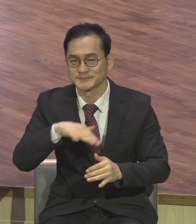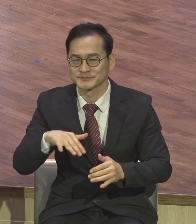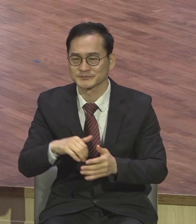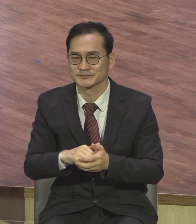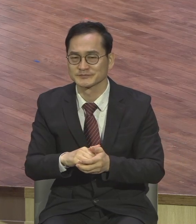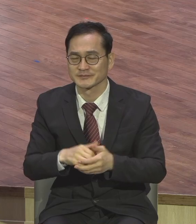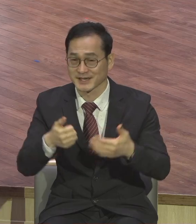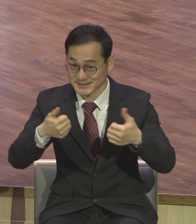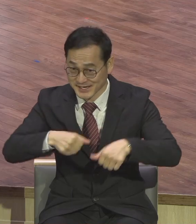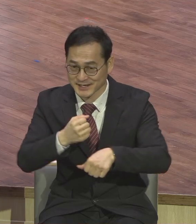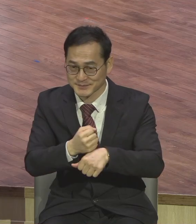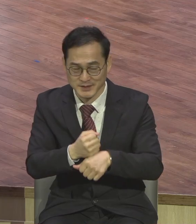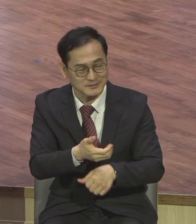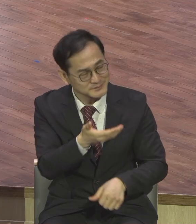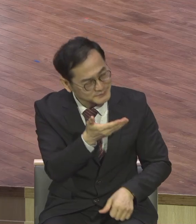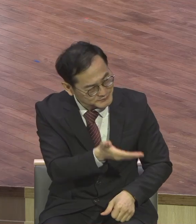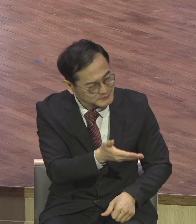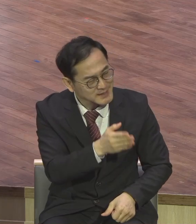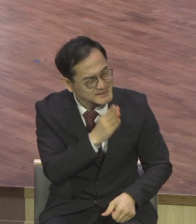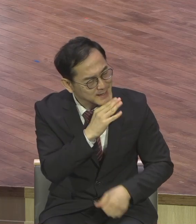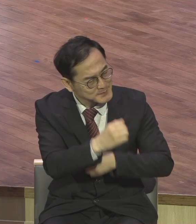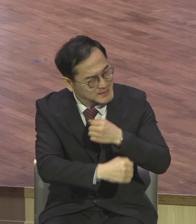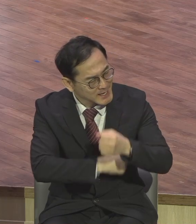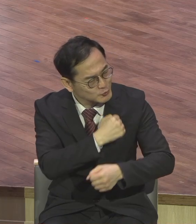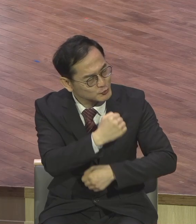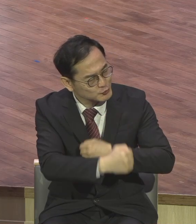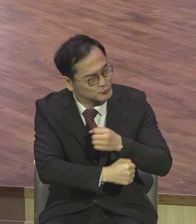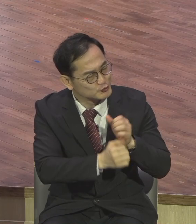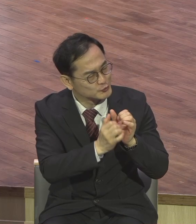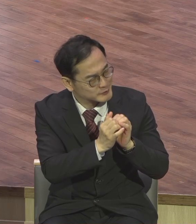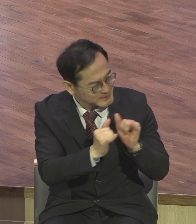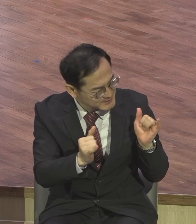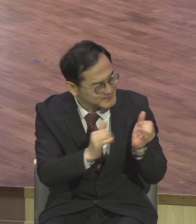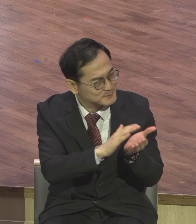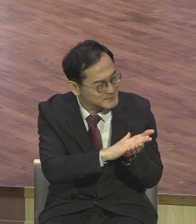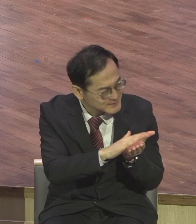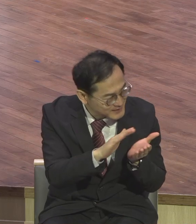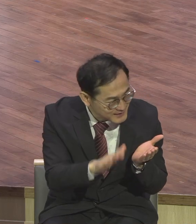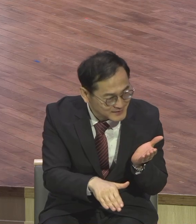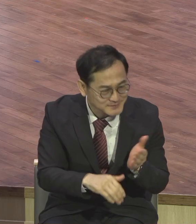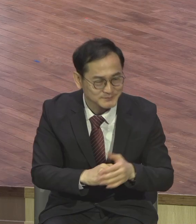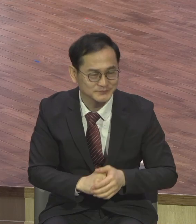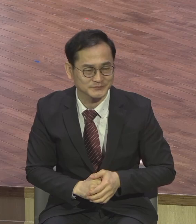인사합시다. 성도님은 참 자유인입니다.